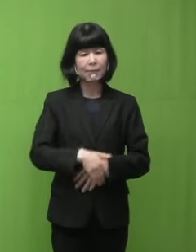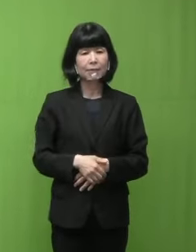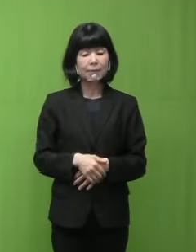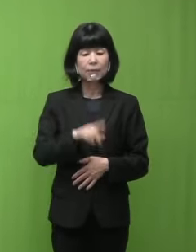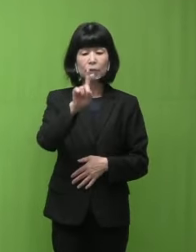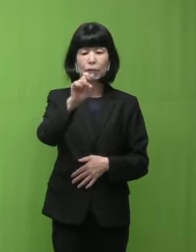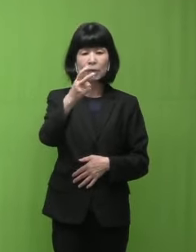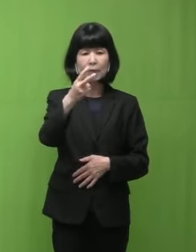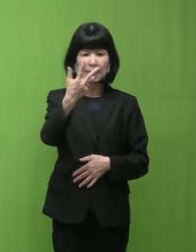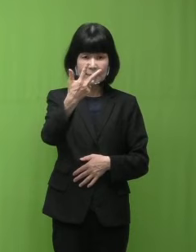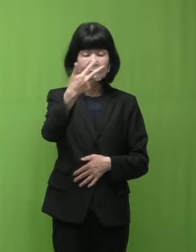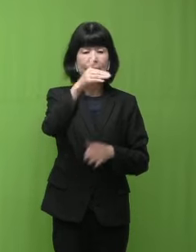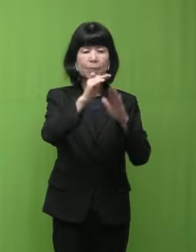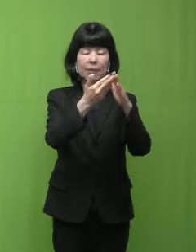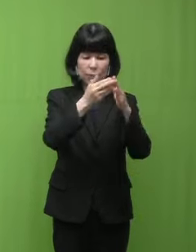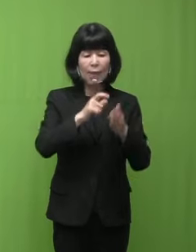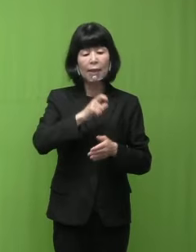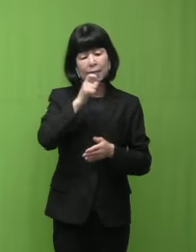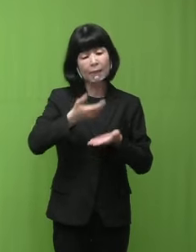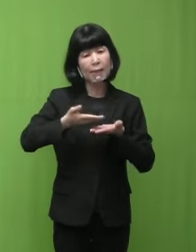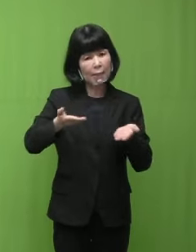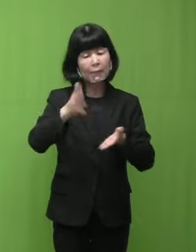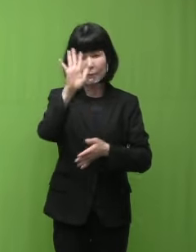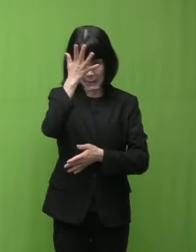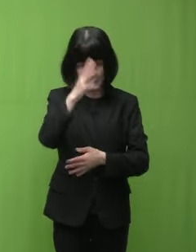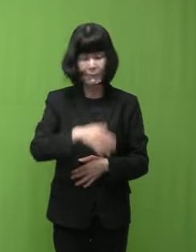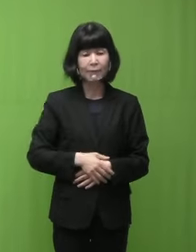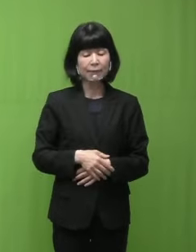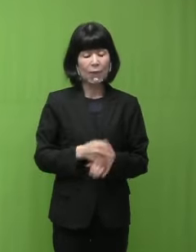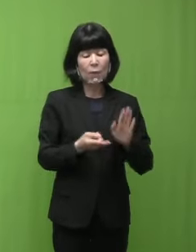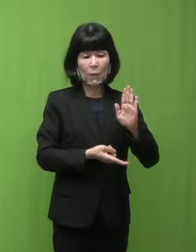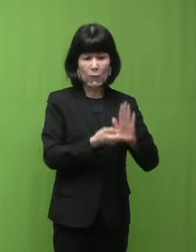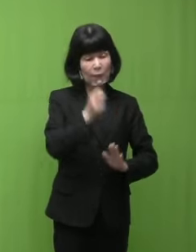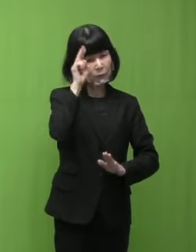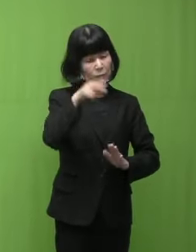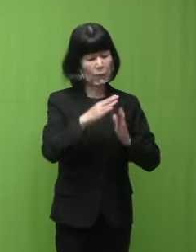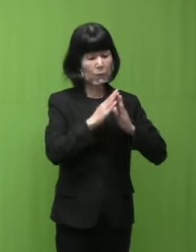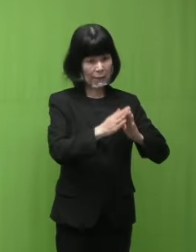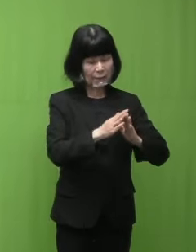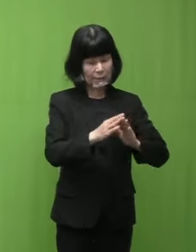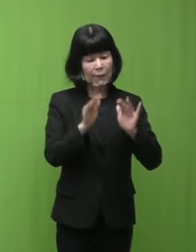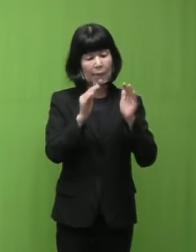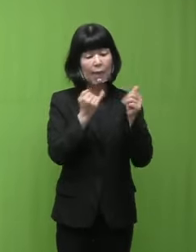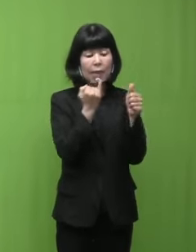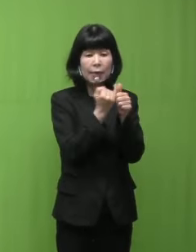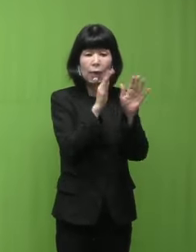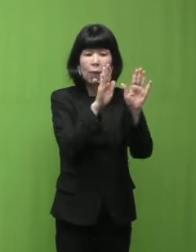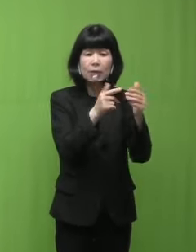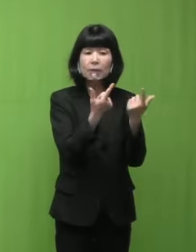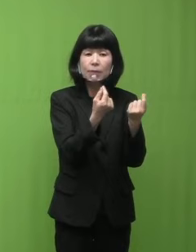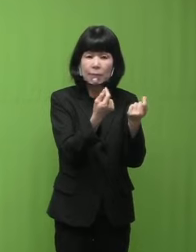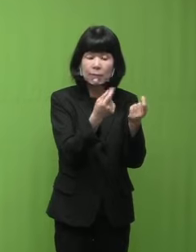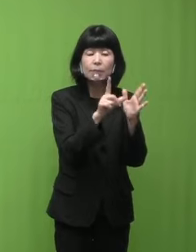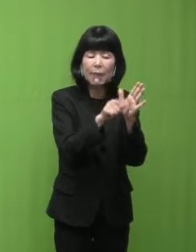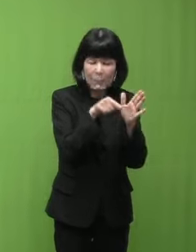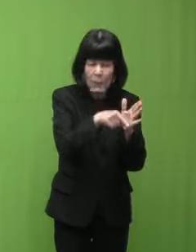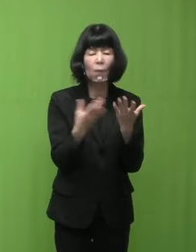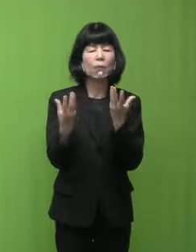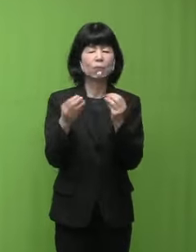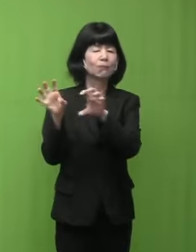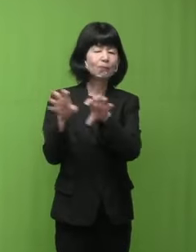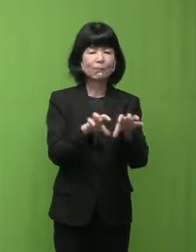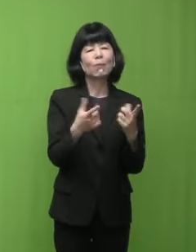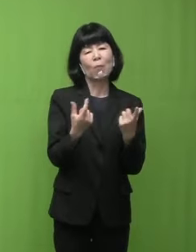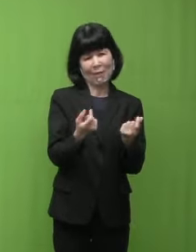においては酒類の提供を行わないホテルや旅館において結婚式を行う場合も同様というふうに